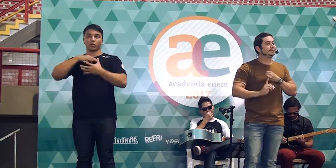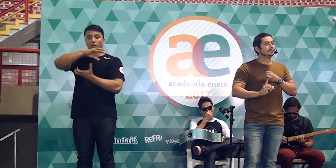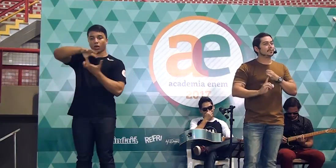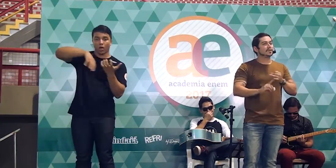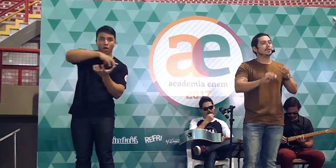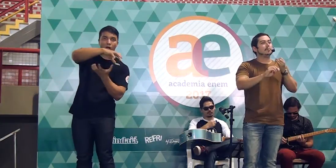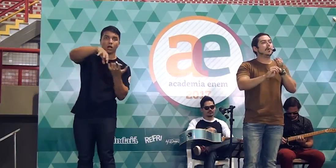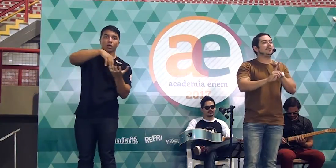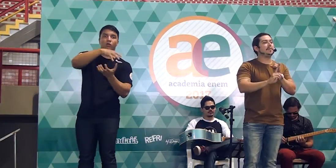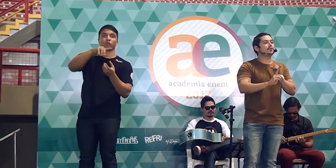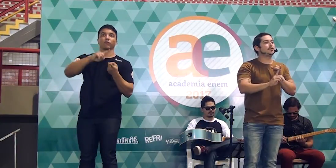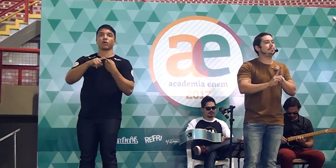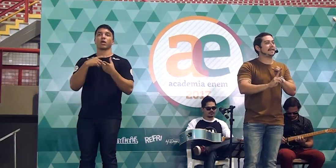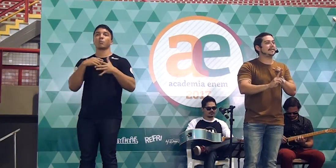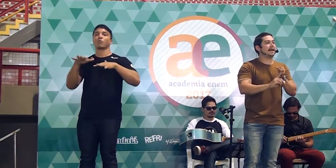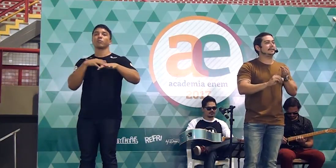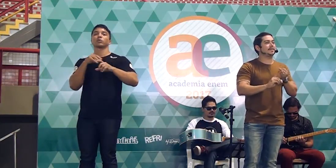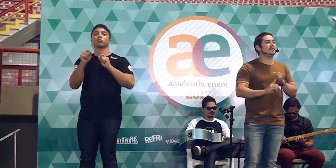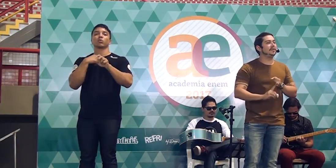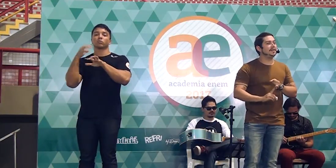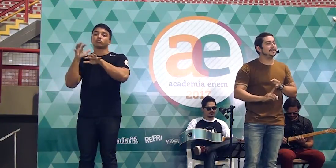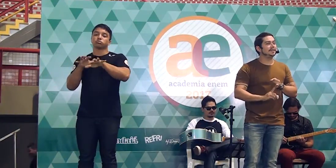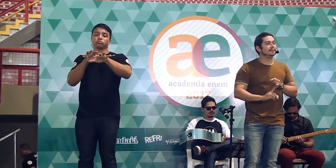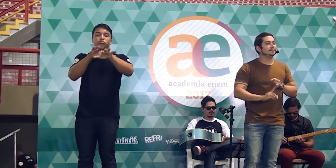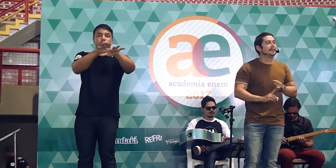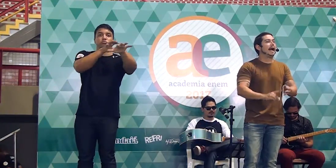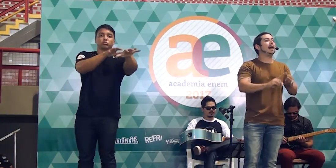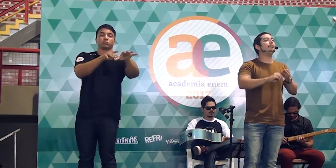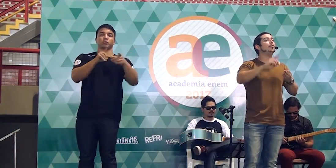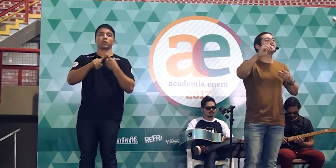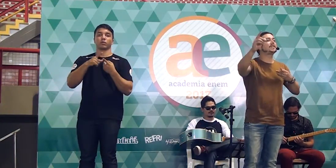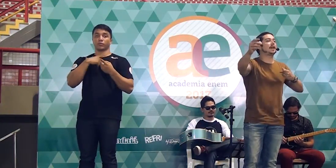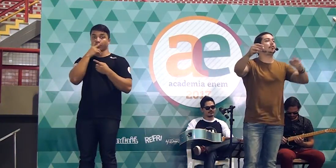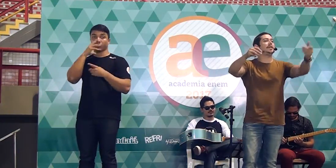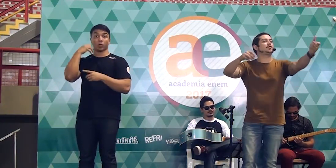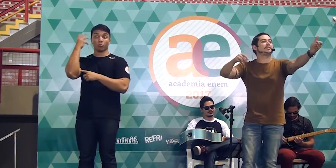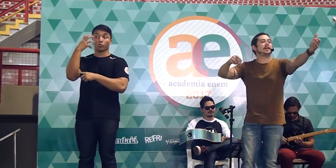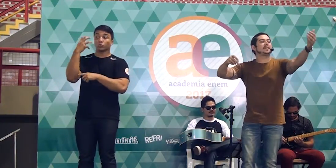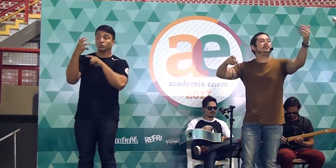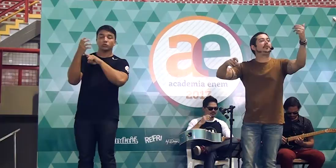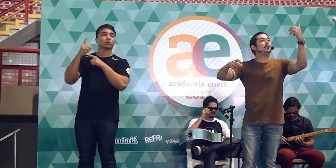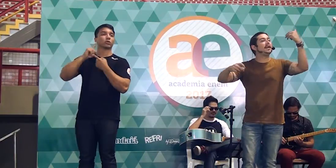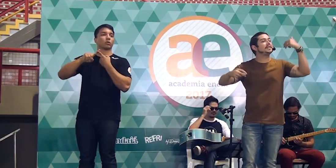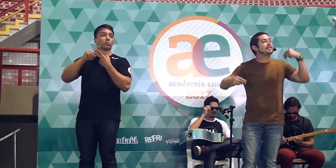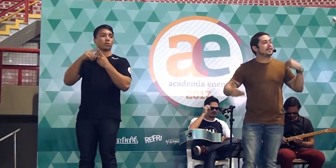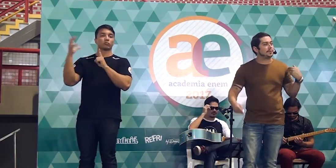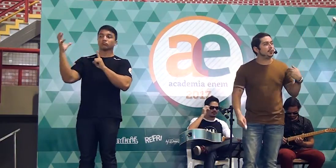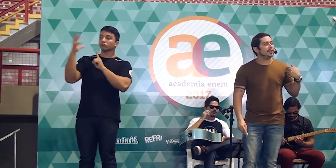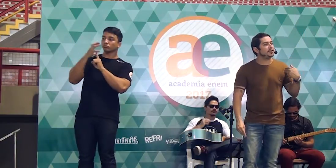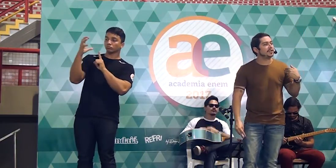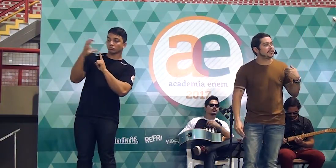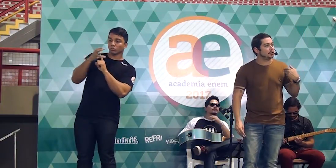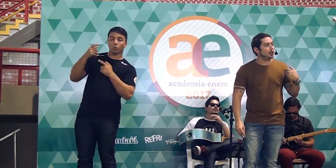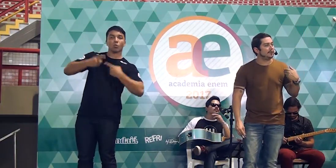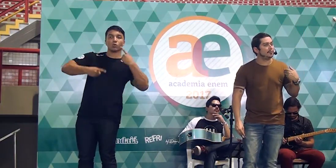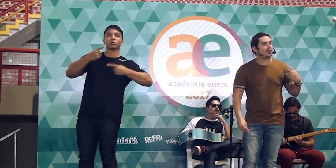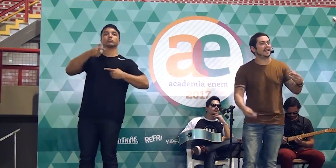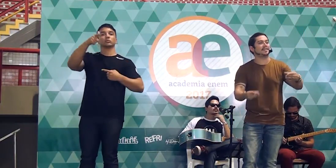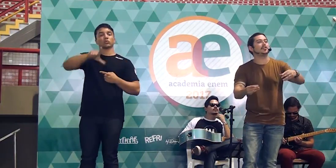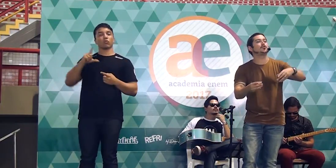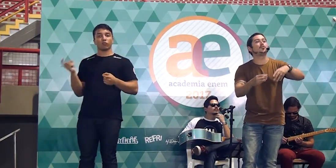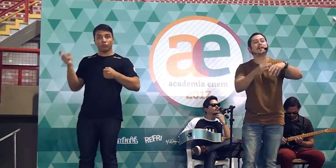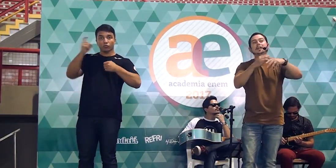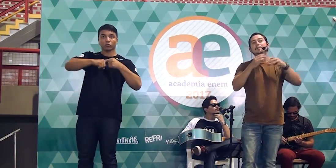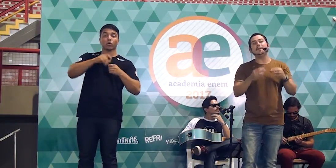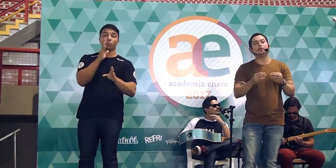greve, movimentos de passeatas civis. A música começou a trazer influências políticas de novo, porque